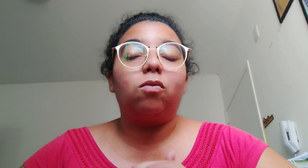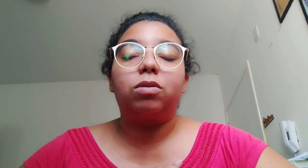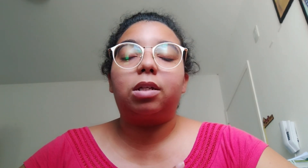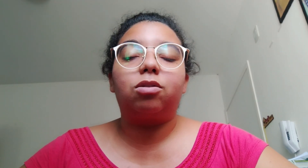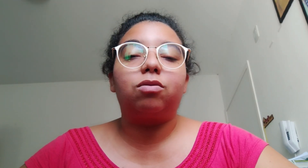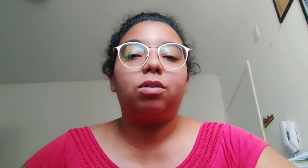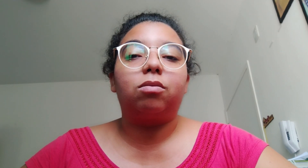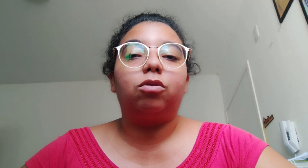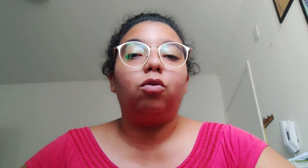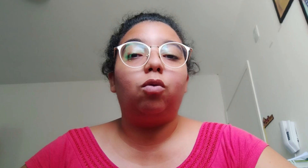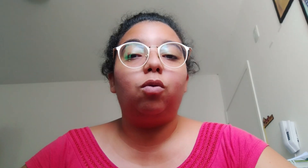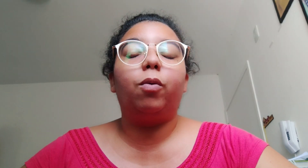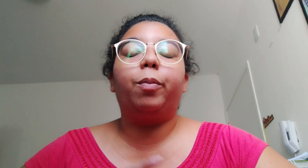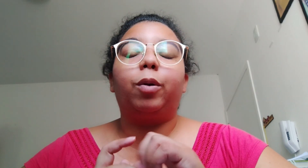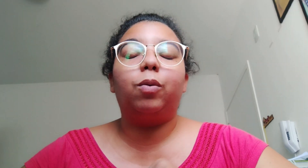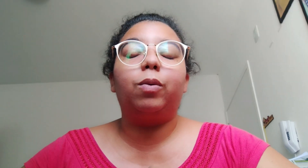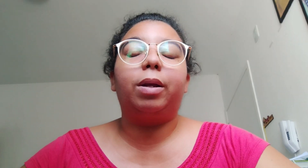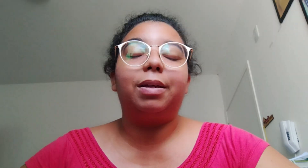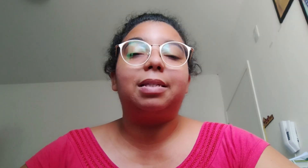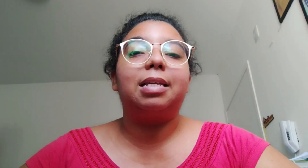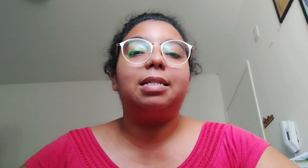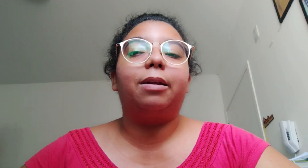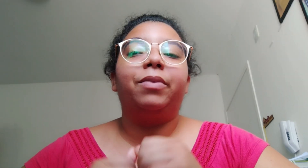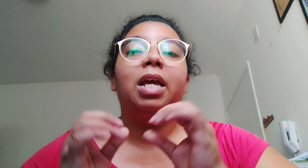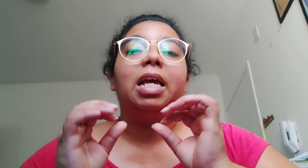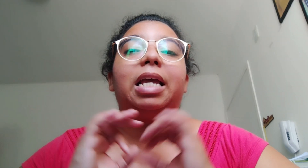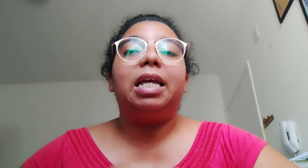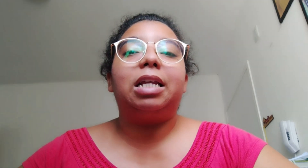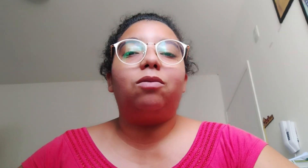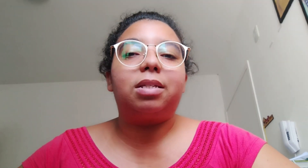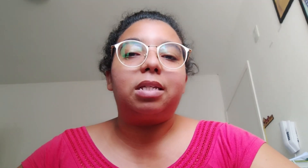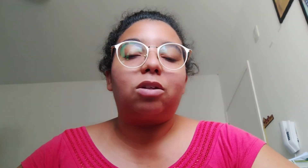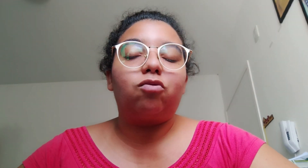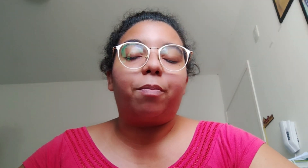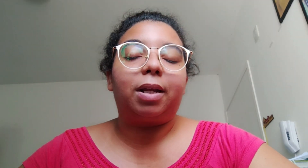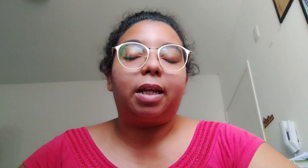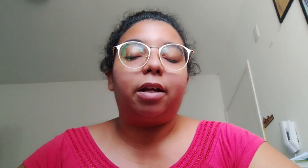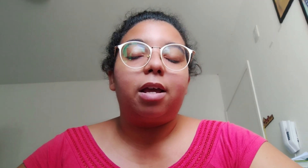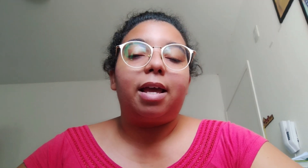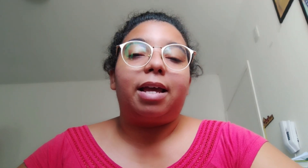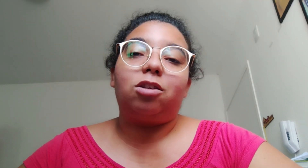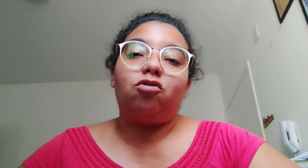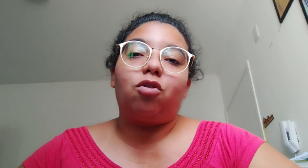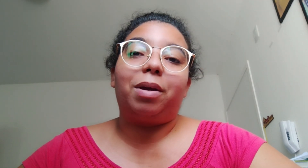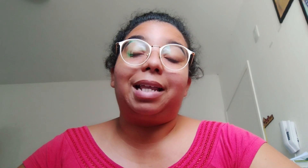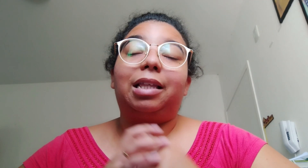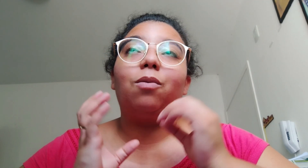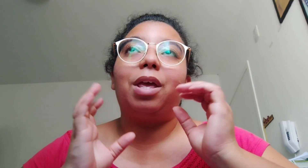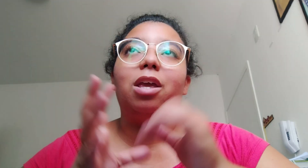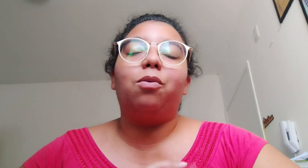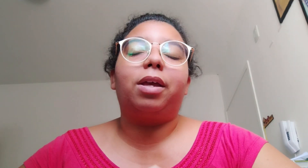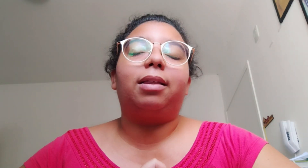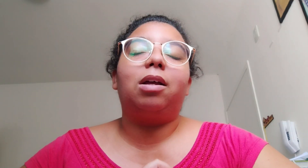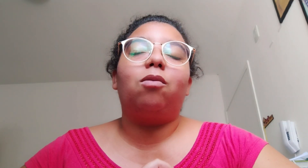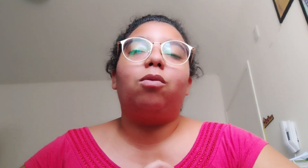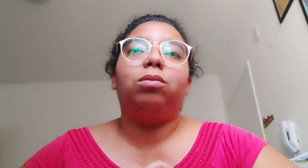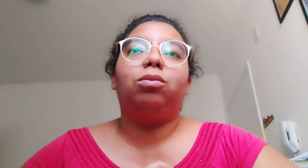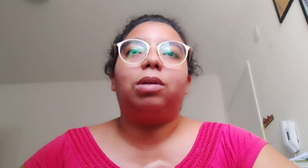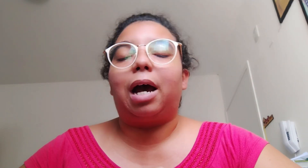alguns textos no Google, procurem, pesquisem e não desistam de aprender esse idioma que é tão rico, que é tão cultural,